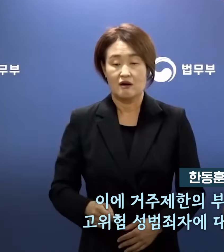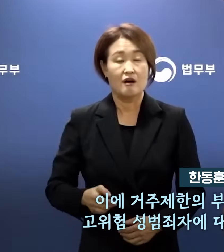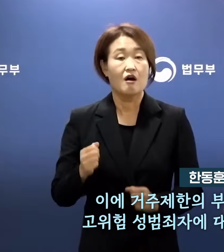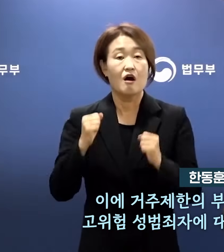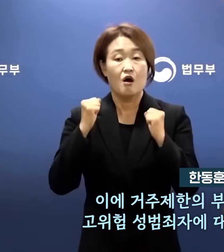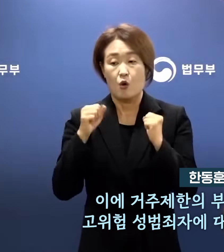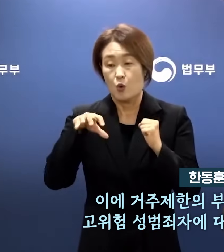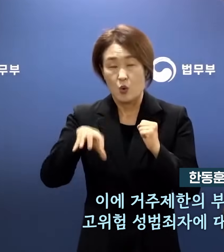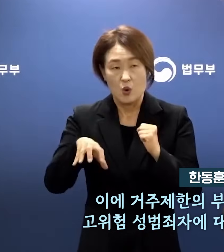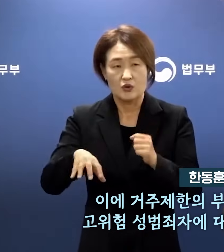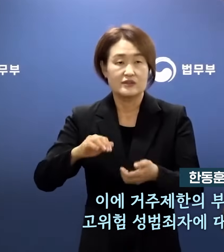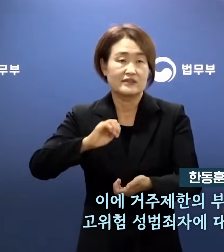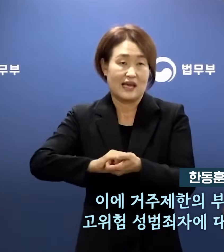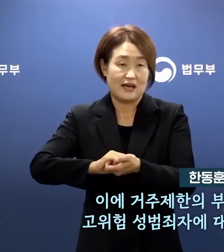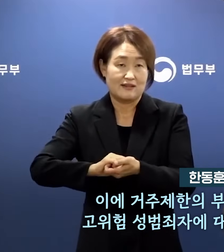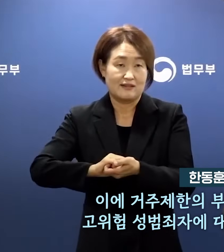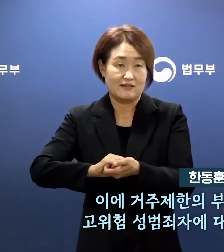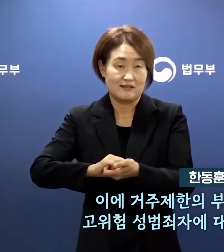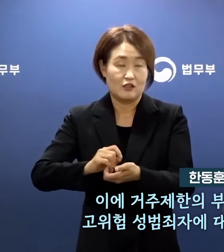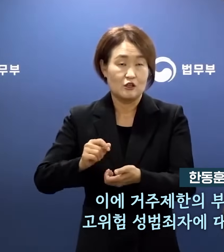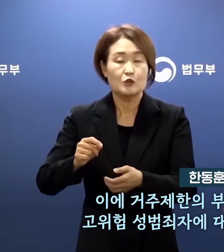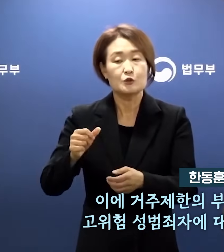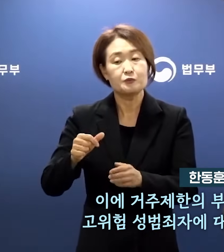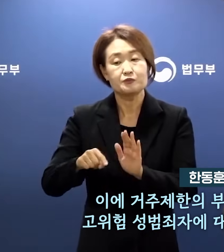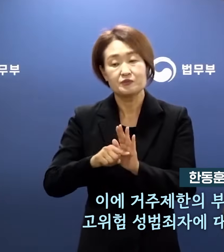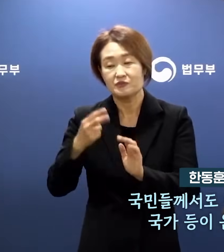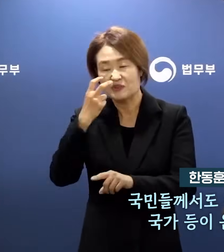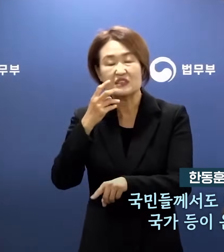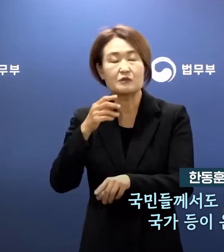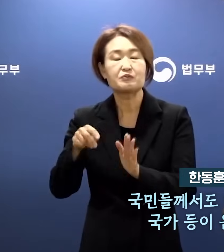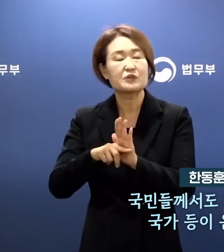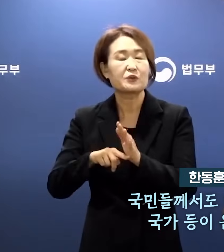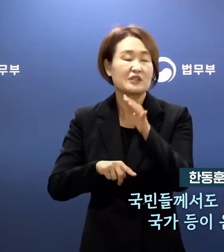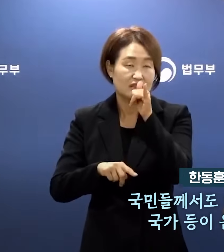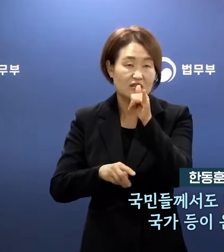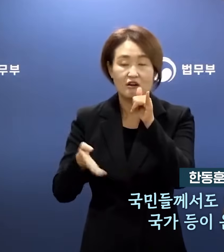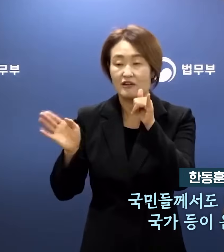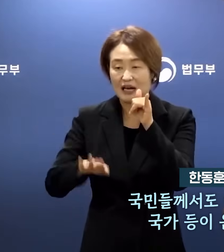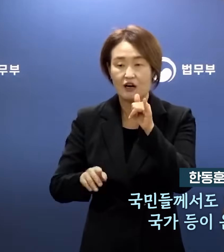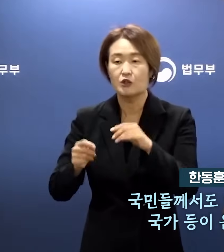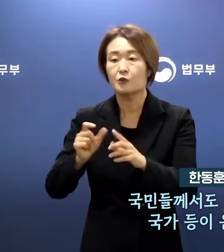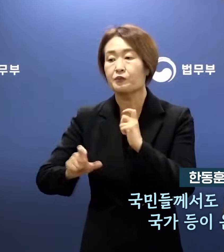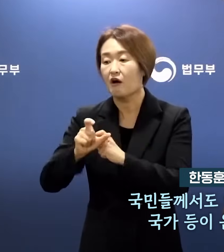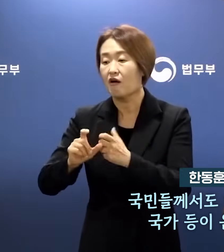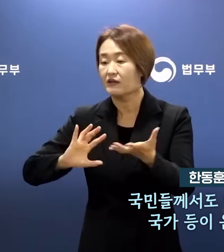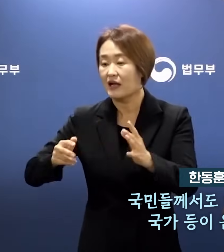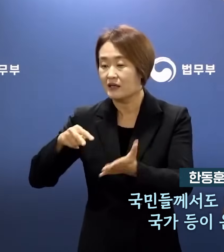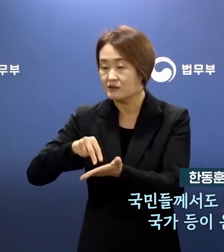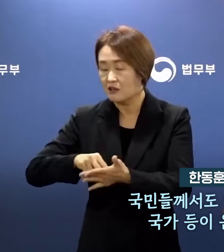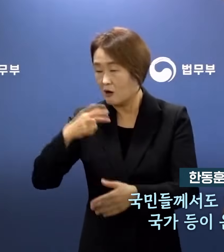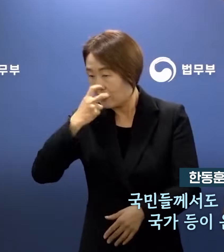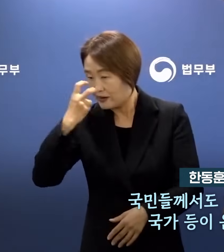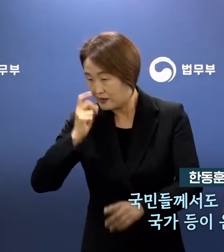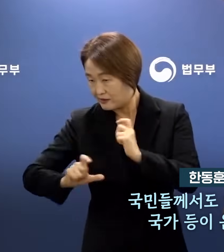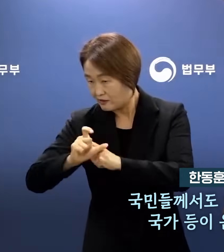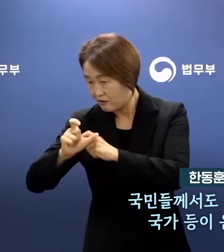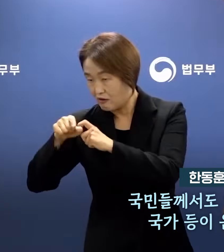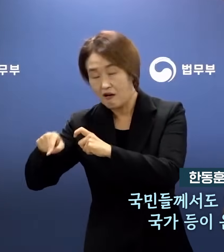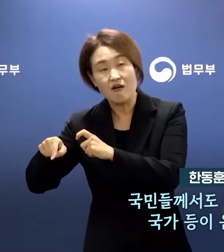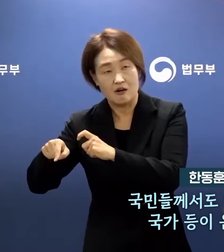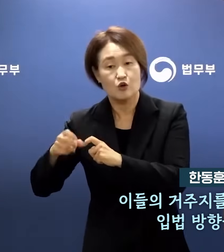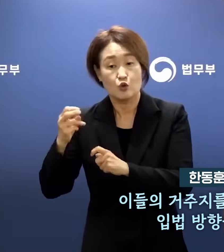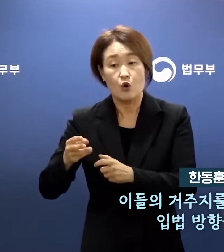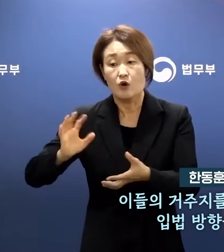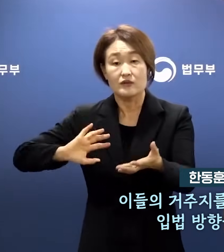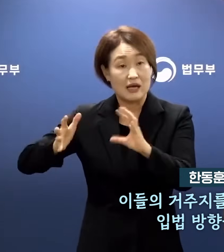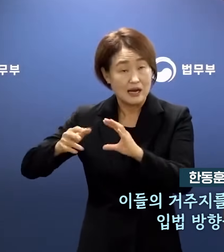부작용을 최소화하면서도 고위험 성범죄자에 대한 국가관리를 강화해서 국민들께서 더욱 안심하실 수 있도록 국가 등이 운영하는